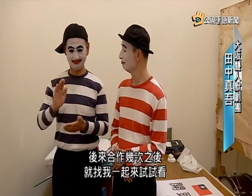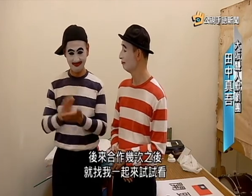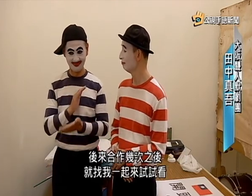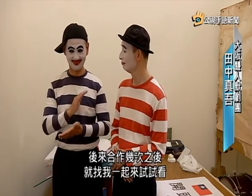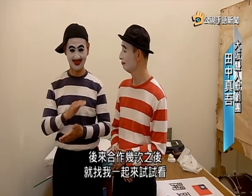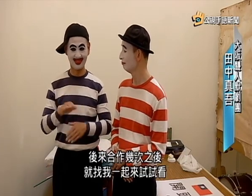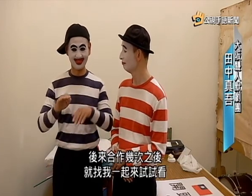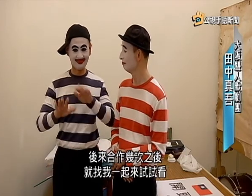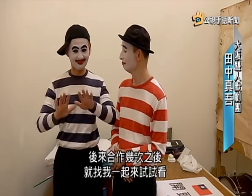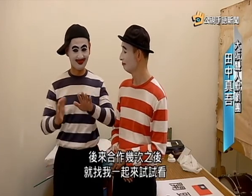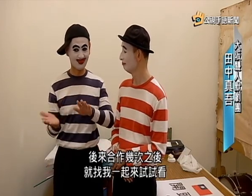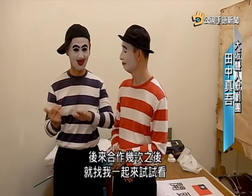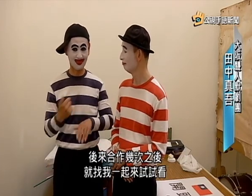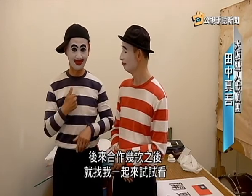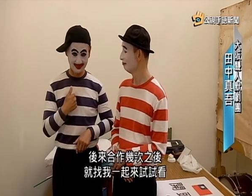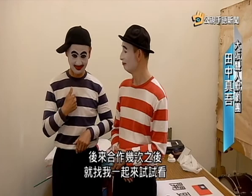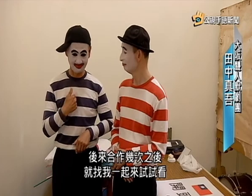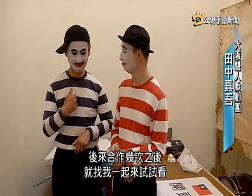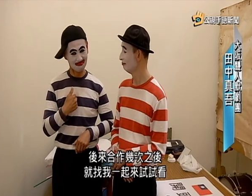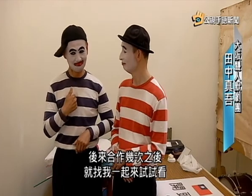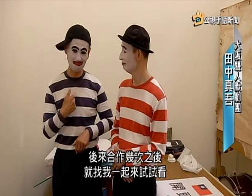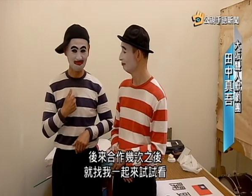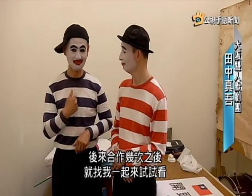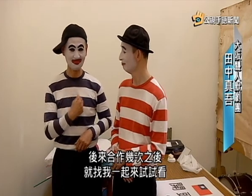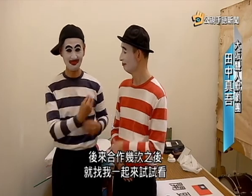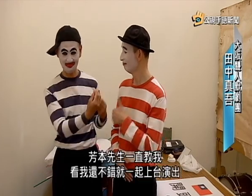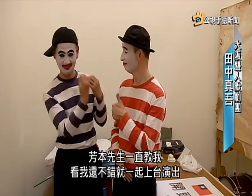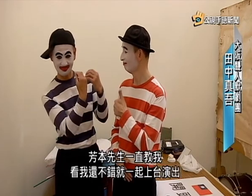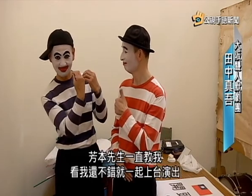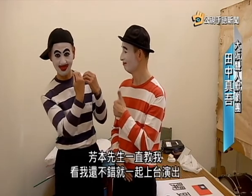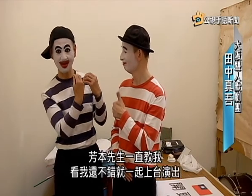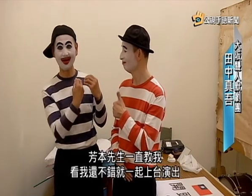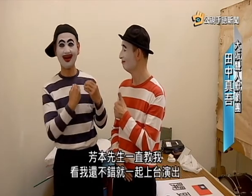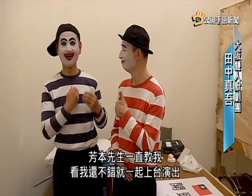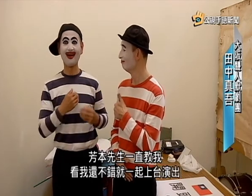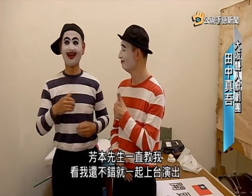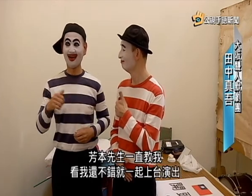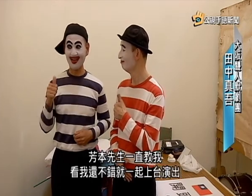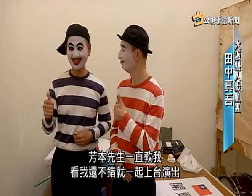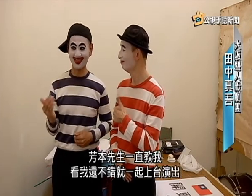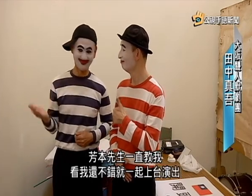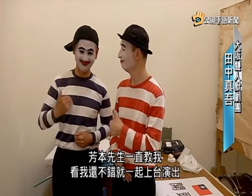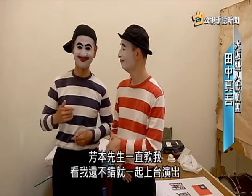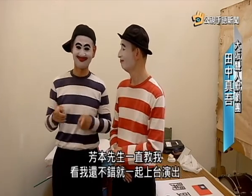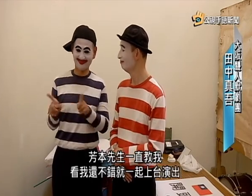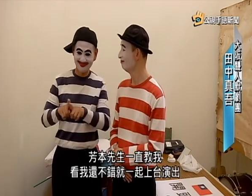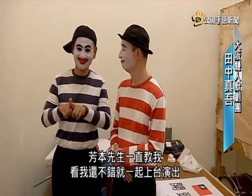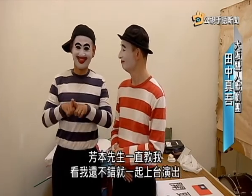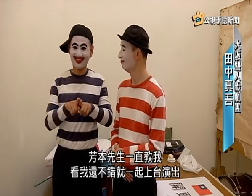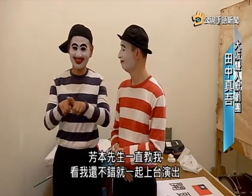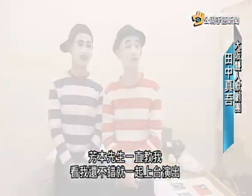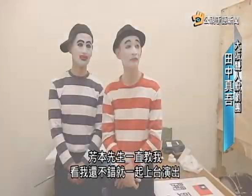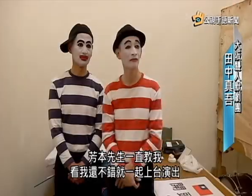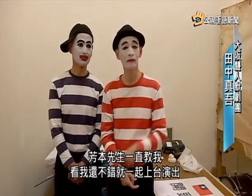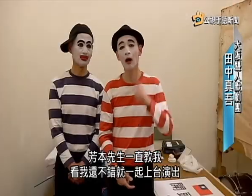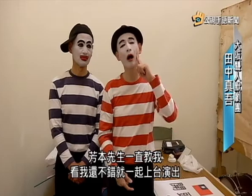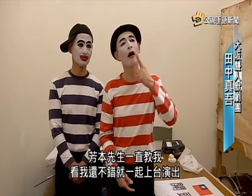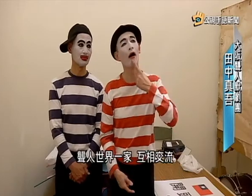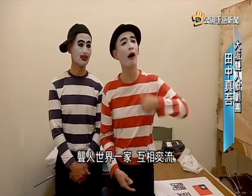后就找我一起来试试看，方本先生一直教我，看我还不错就一起上台演出。 龙人